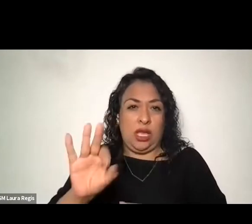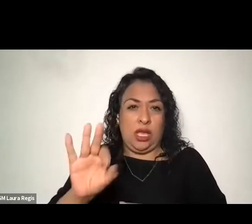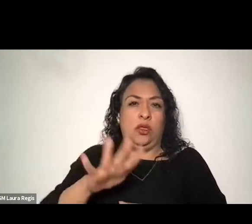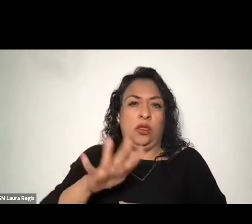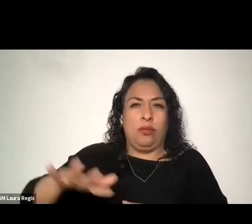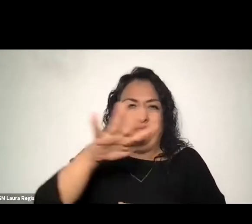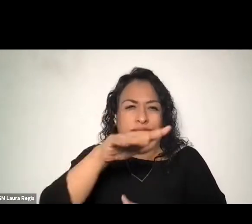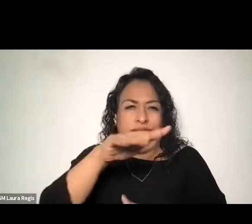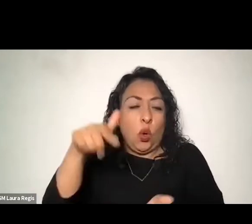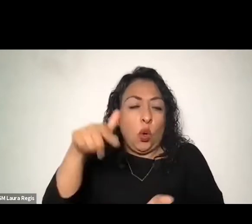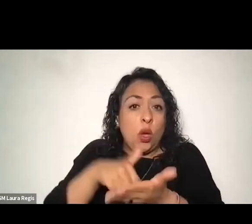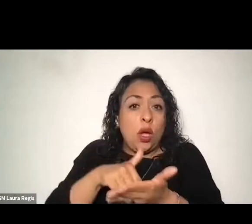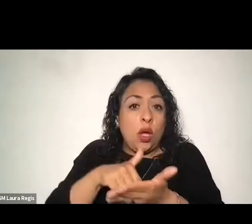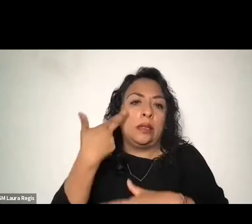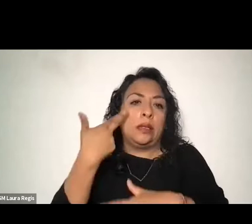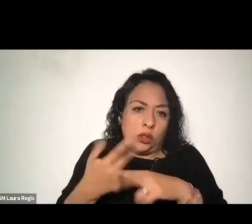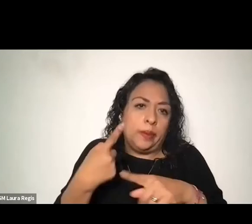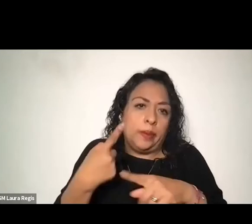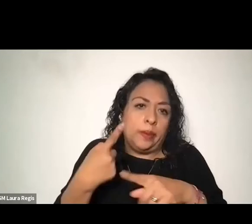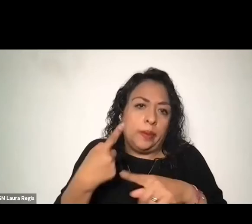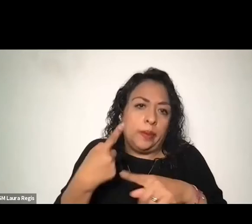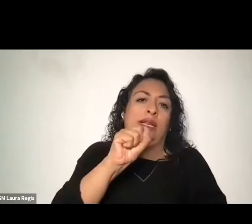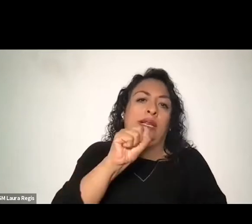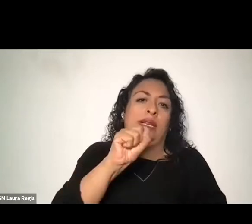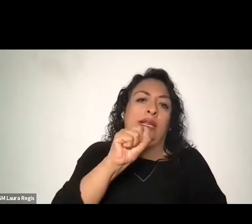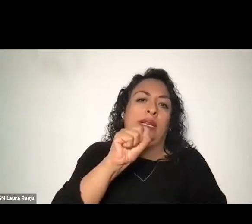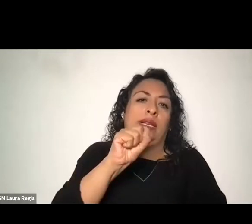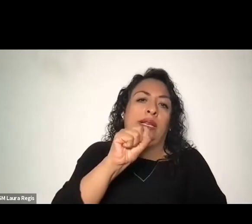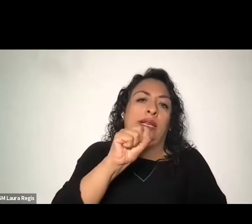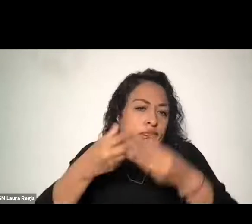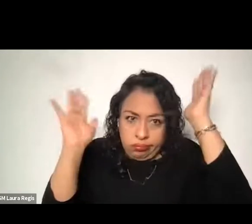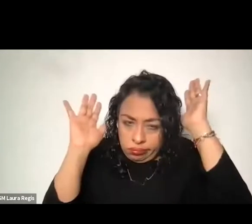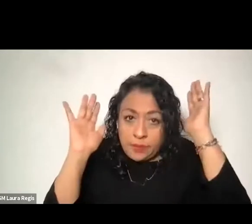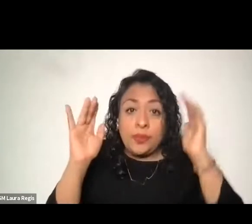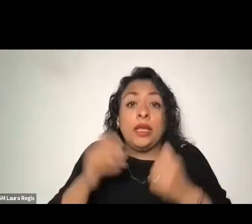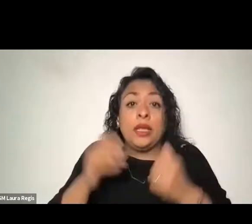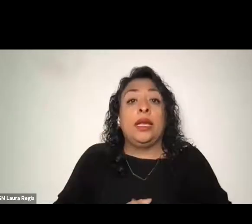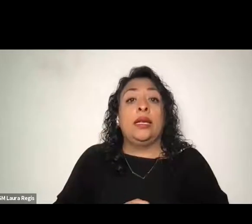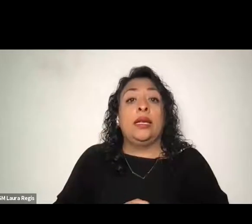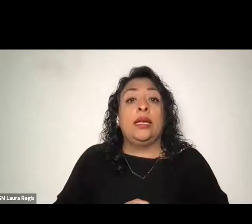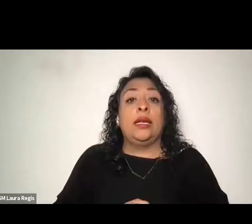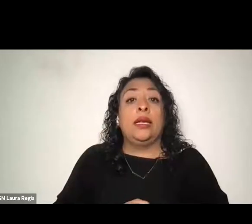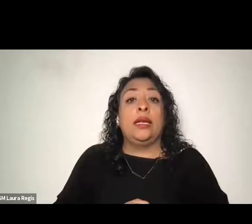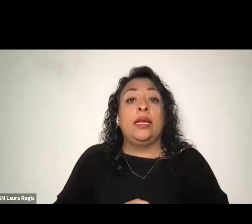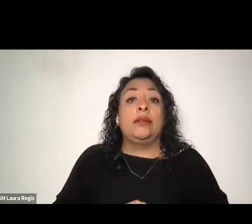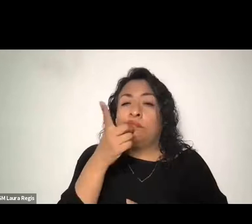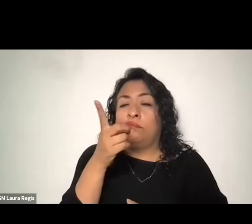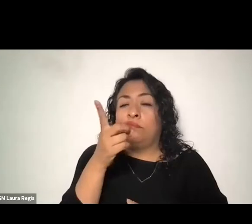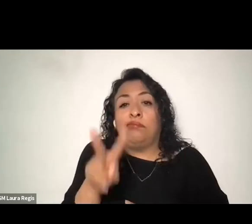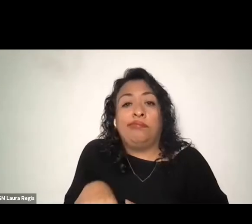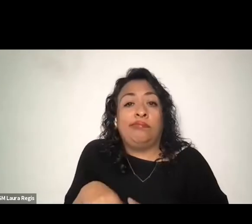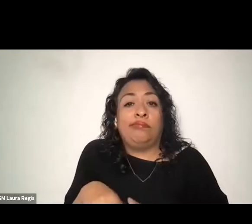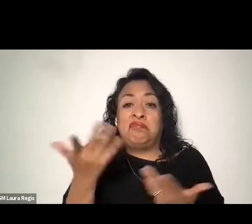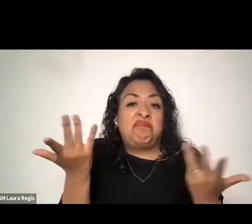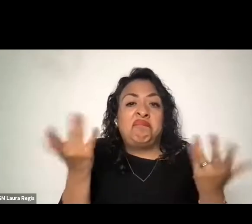albergues los tienen las organizaciones civiles, etcétera. Entonces, el 2 es un comentario que no tiene